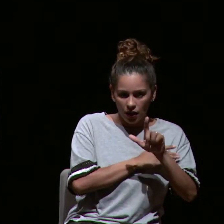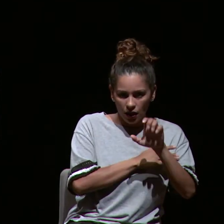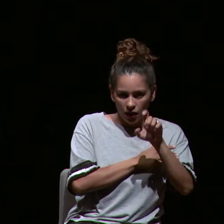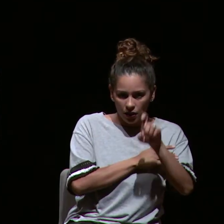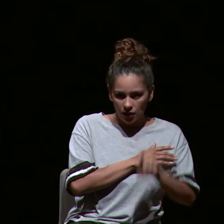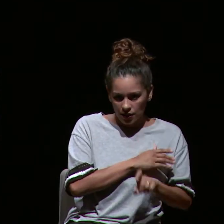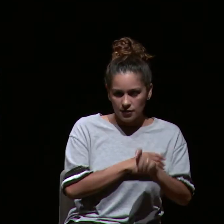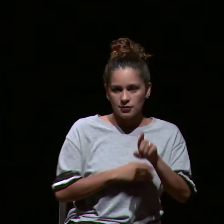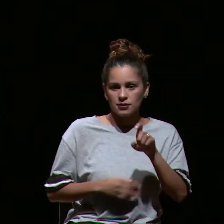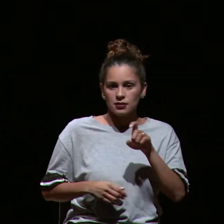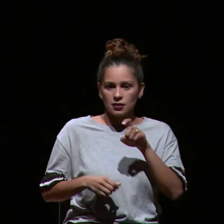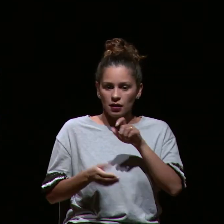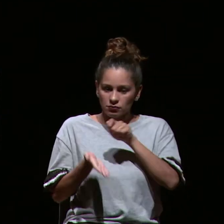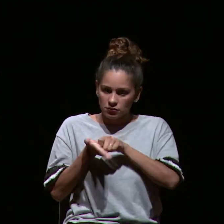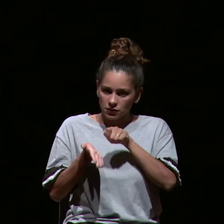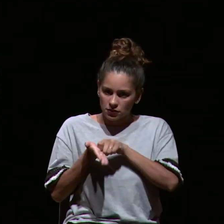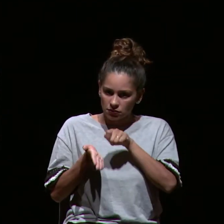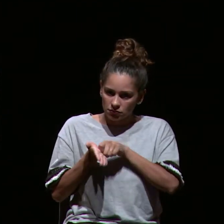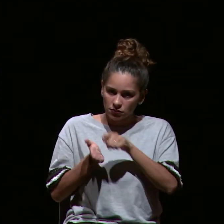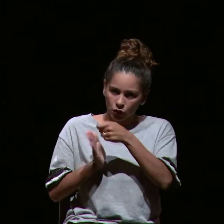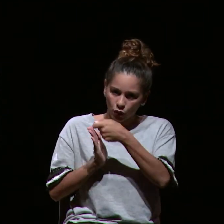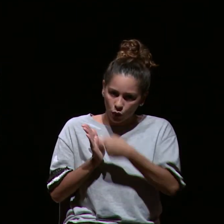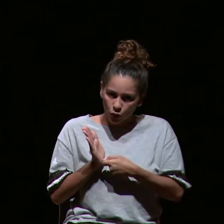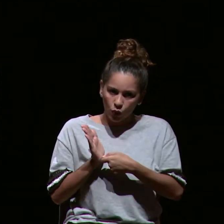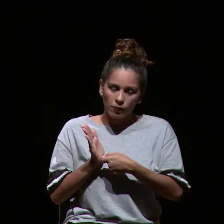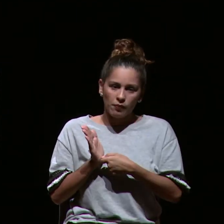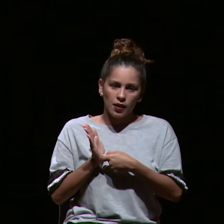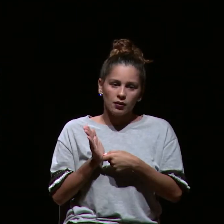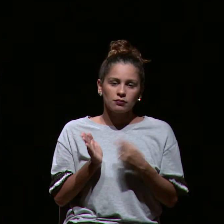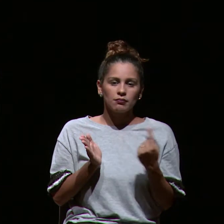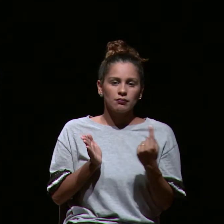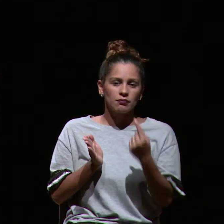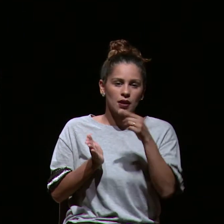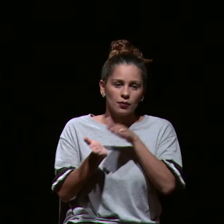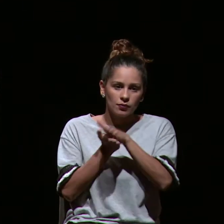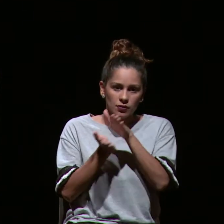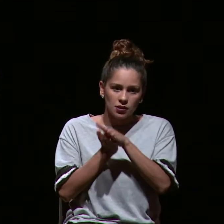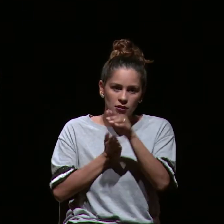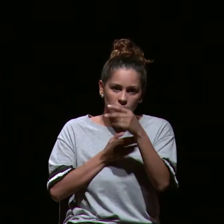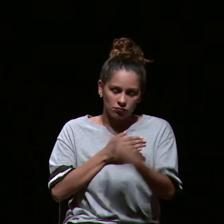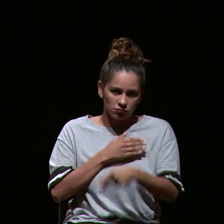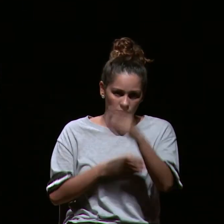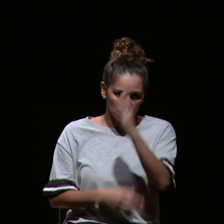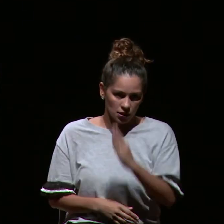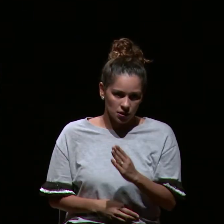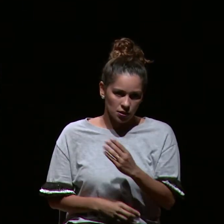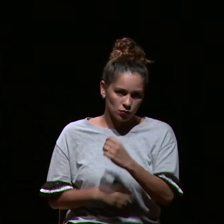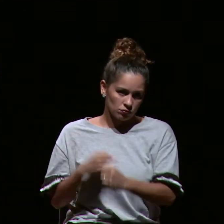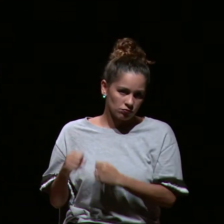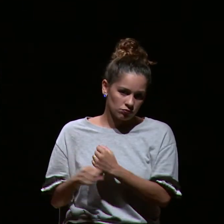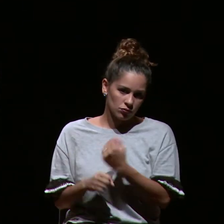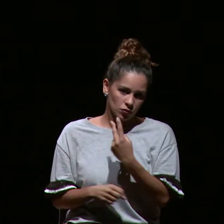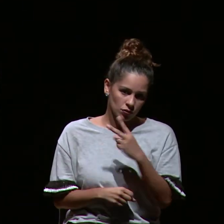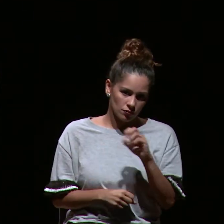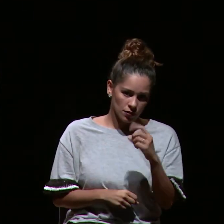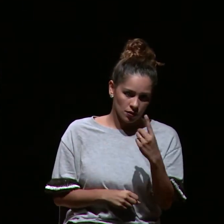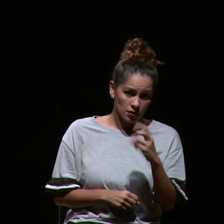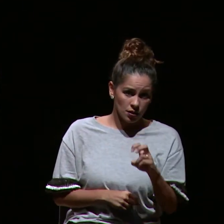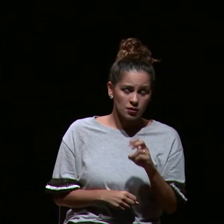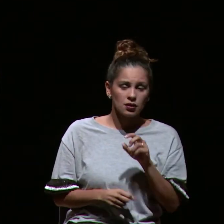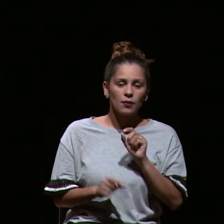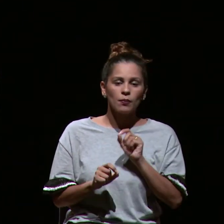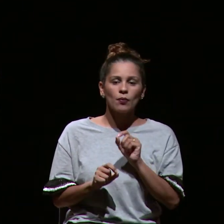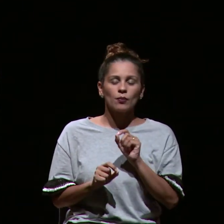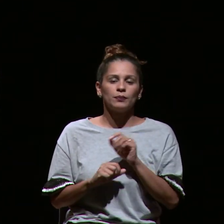transcriador, responsável pela primeira edição desta publicação realizada no Brasil em 2015, bem recente, a redação desta autobiografia foi